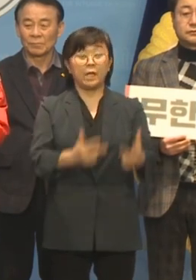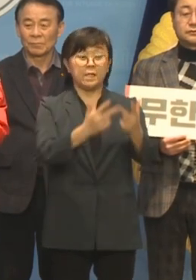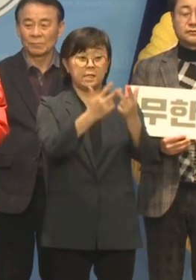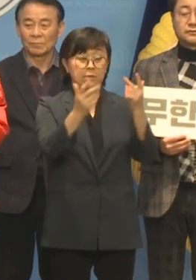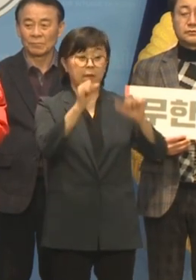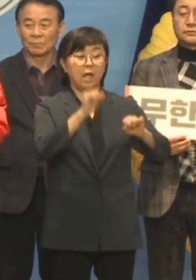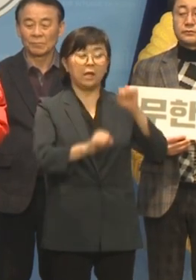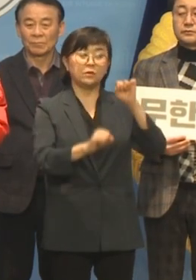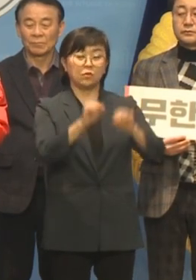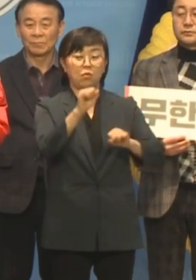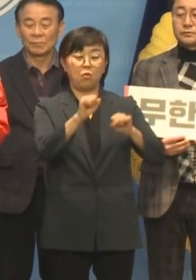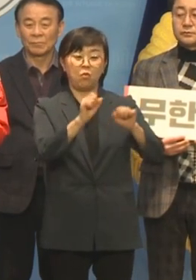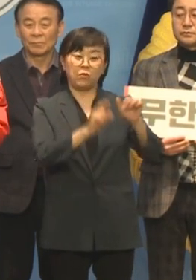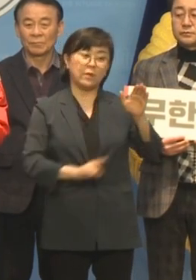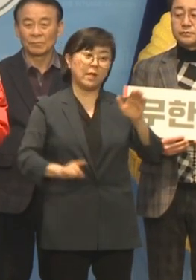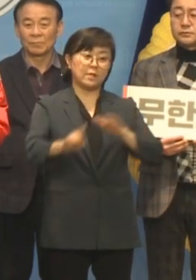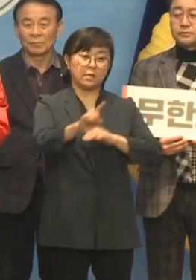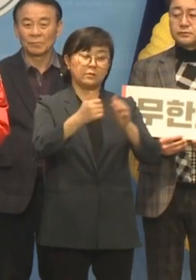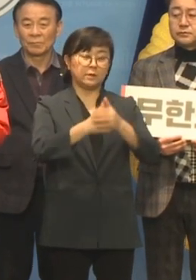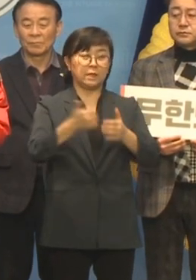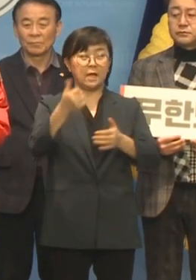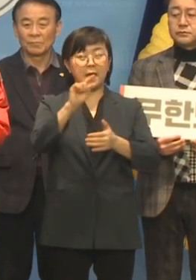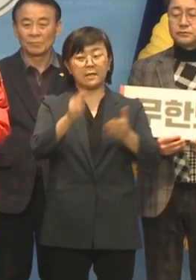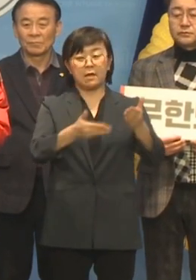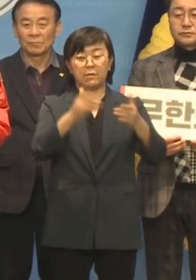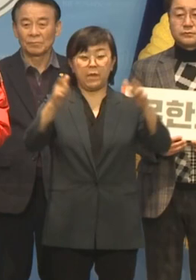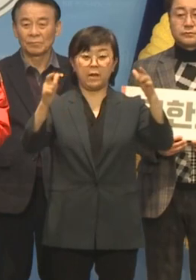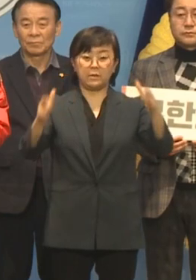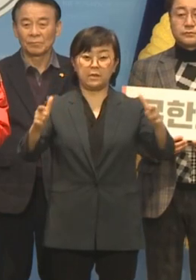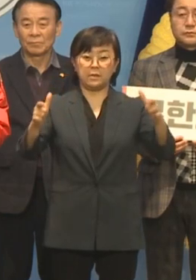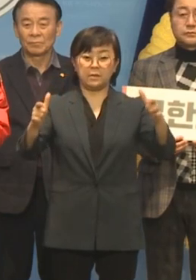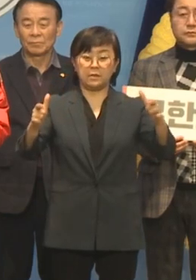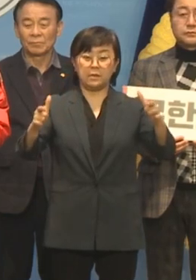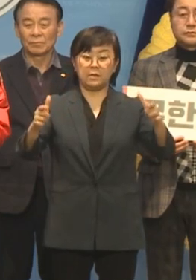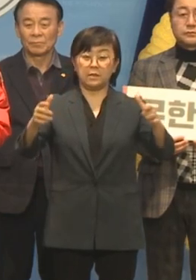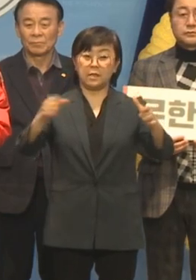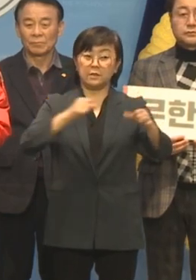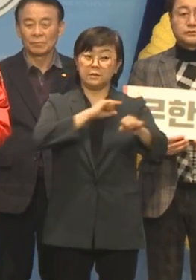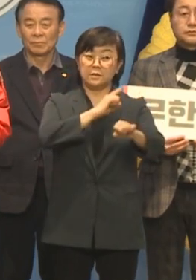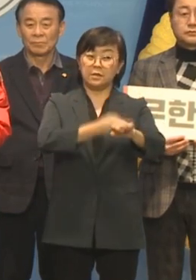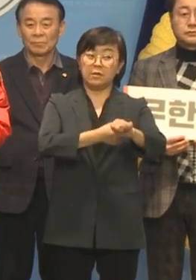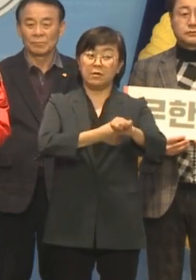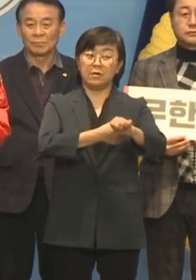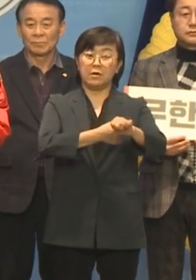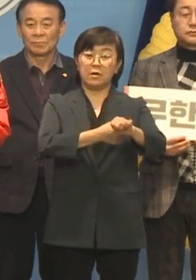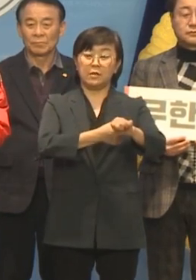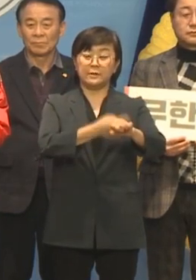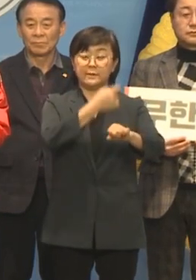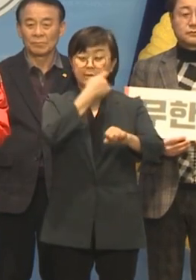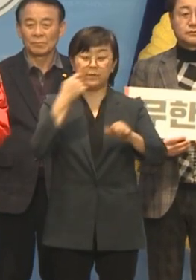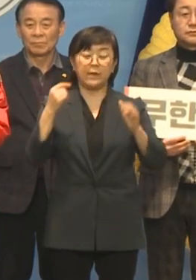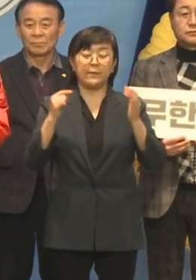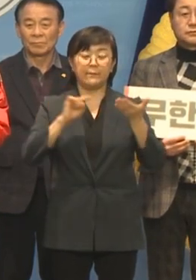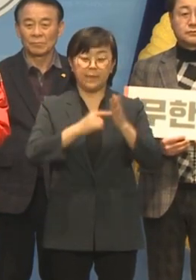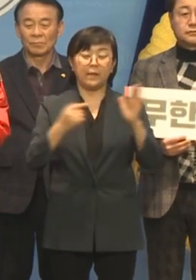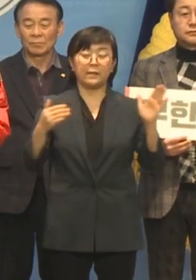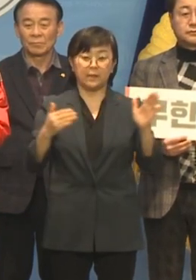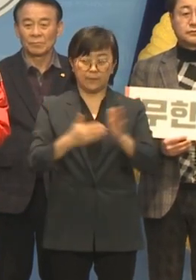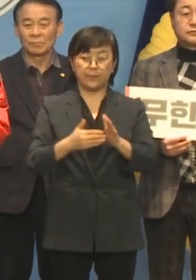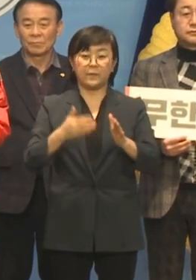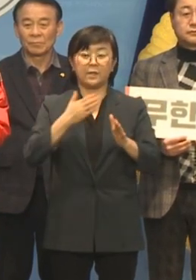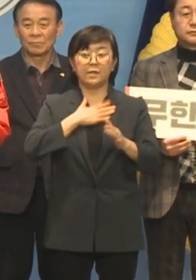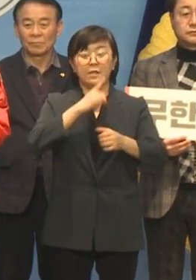이재명의 행동대장으로부터 한강벨트를 수복할 능력은 이미 증명되었습니다.